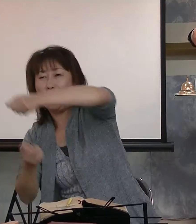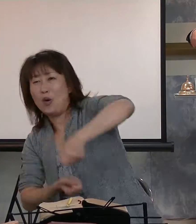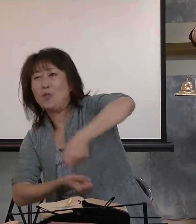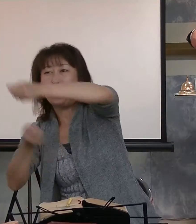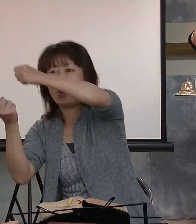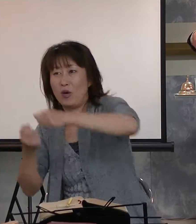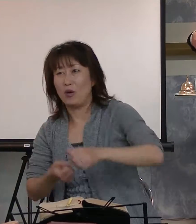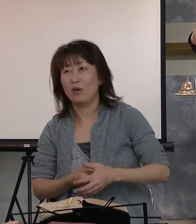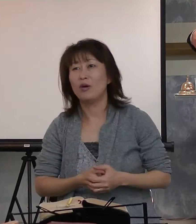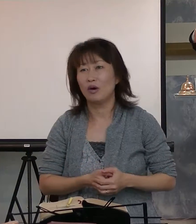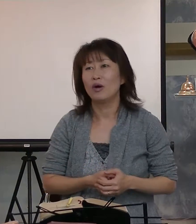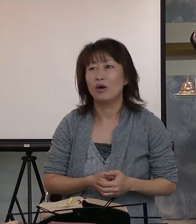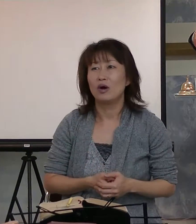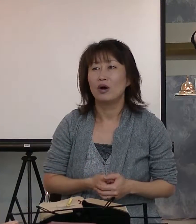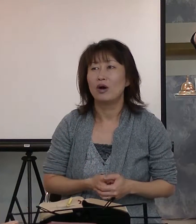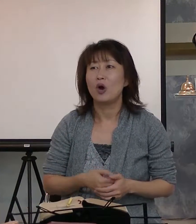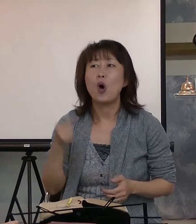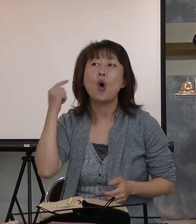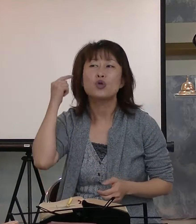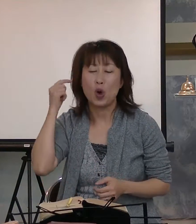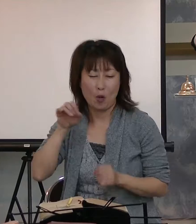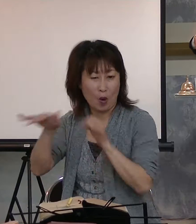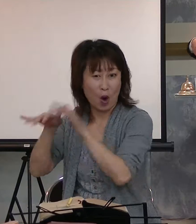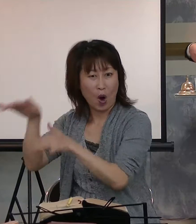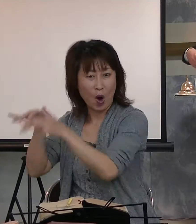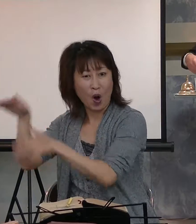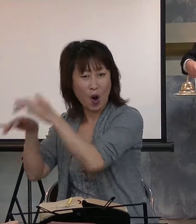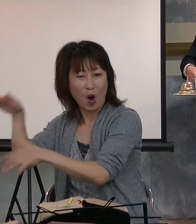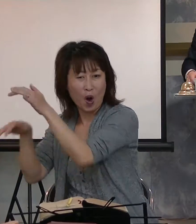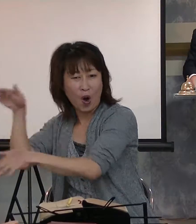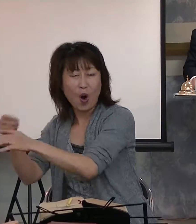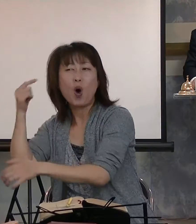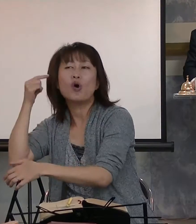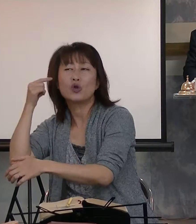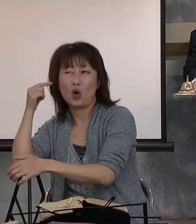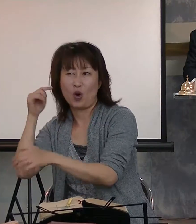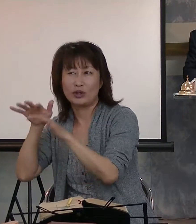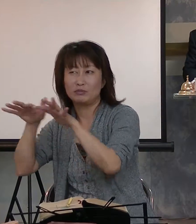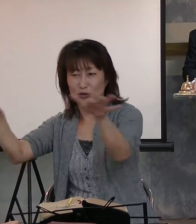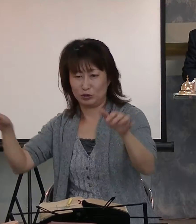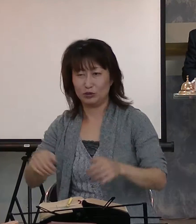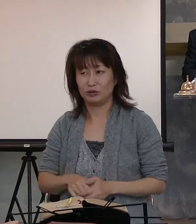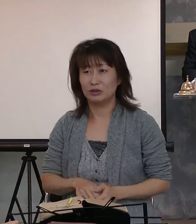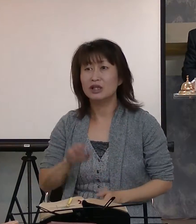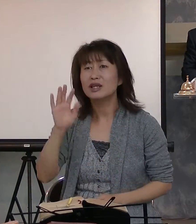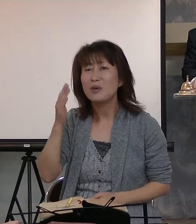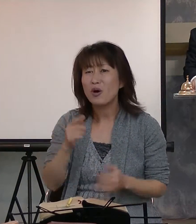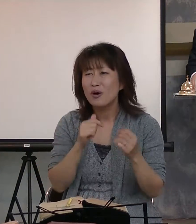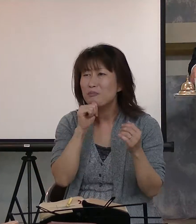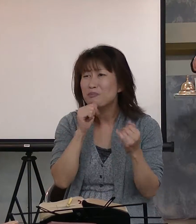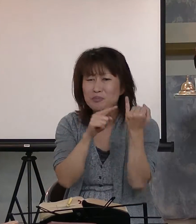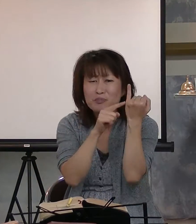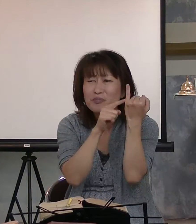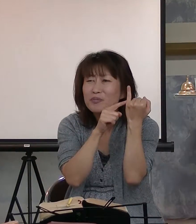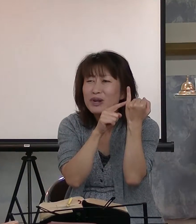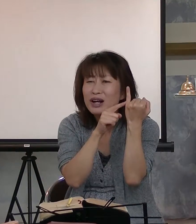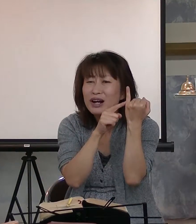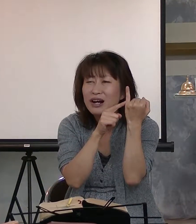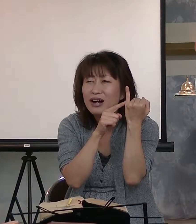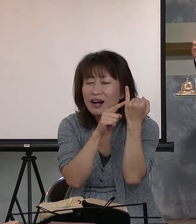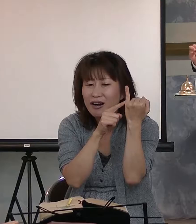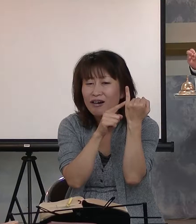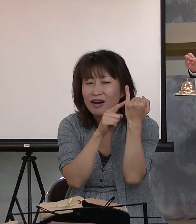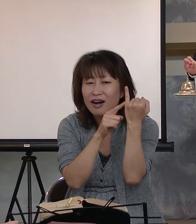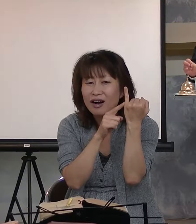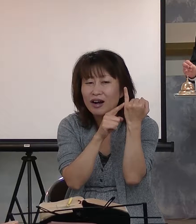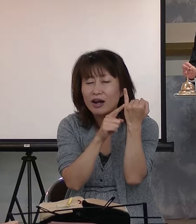うずーっと音だら出るんでしょ。でもこの女性は今の